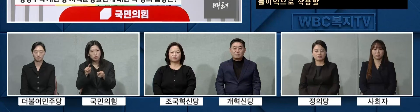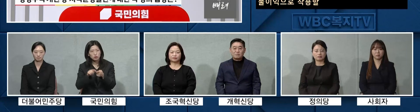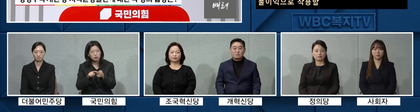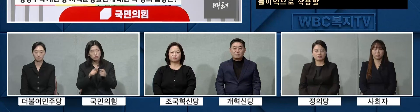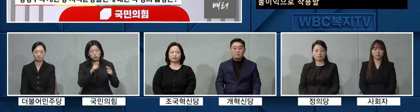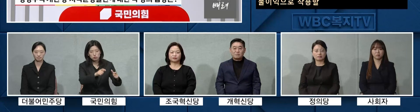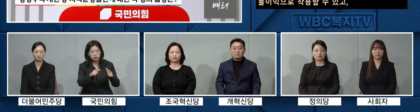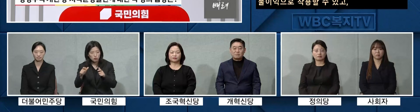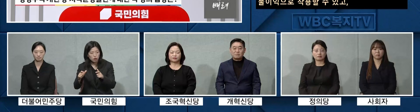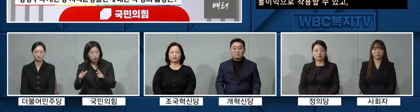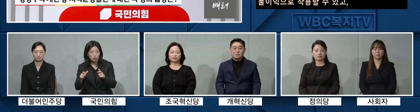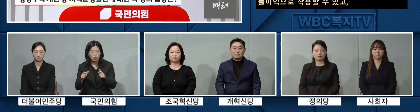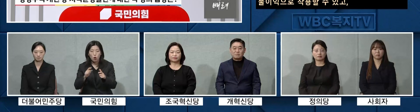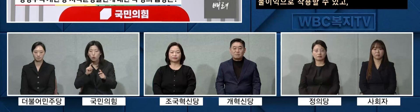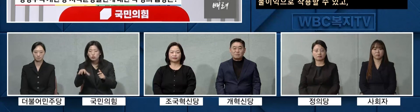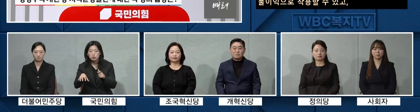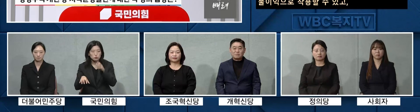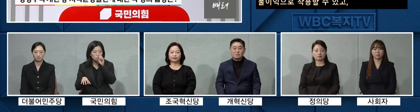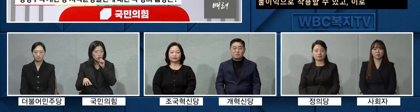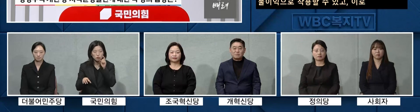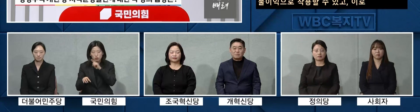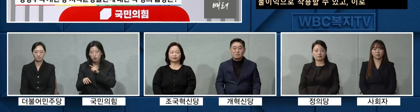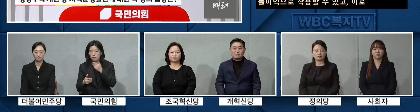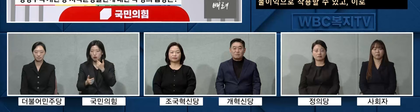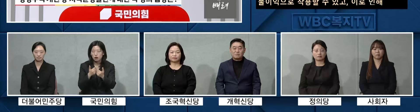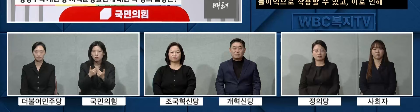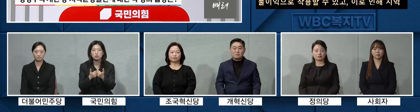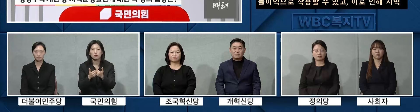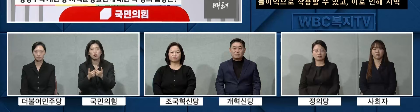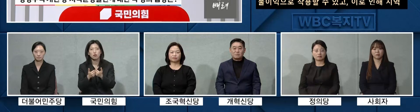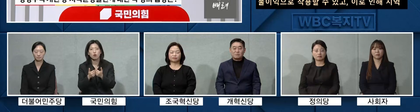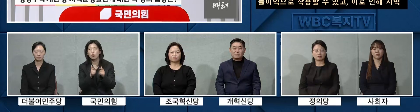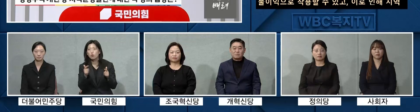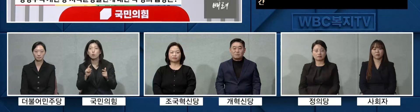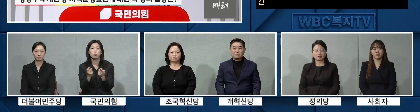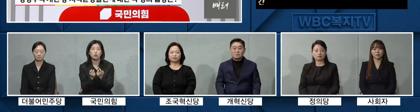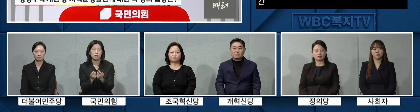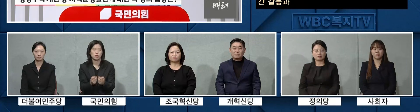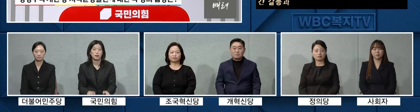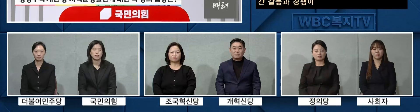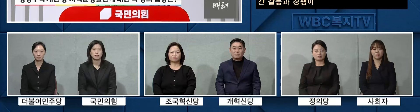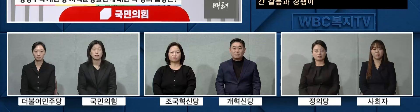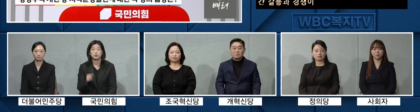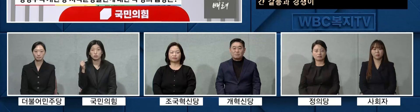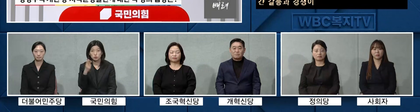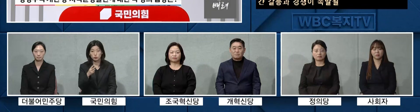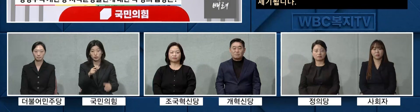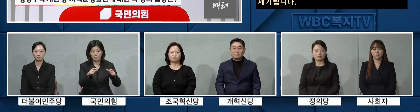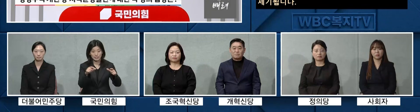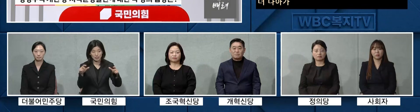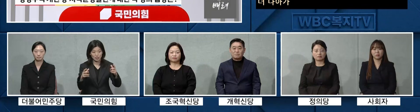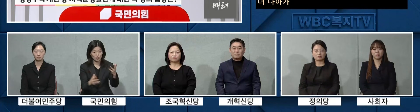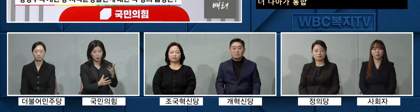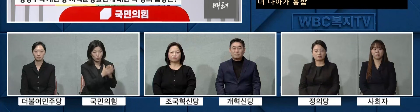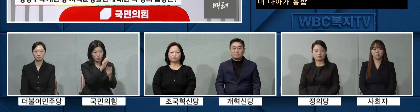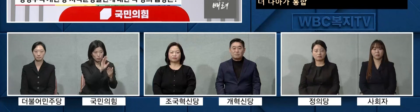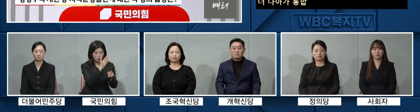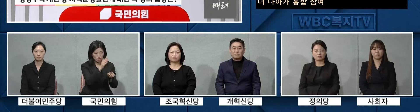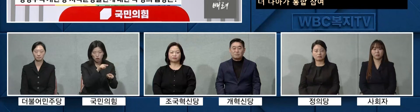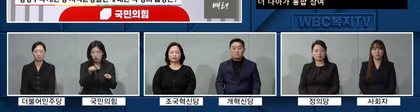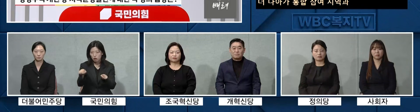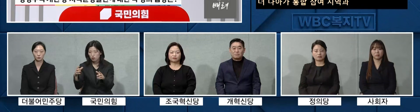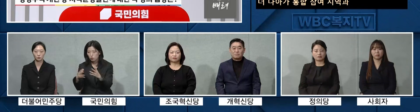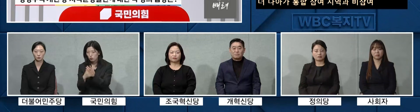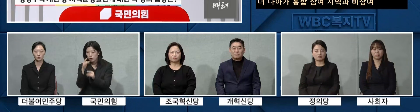지역 간 갈등과 경쟁이 촉발될 가능성이 제기됩니다. 더 나아가 통합 참여 지역과 비참여 지역 간의